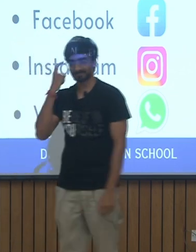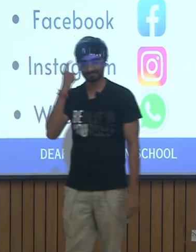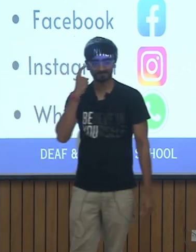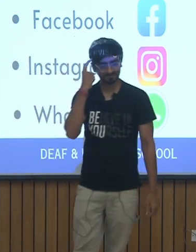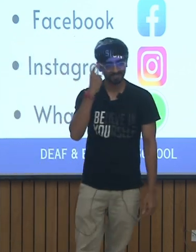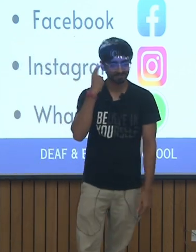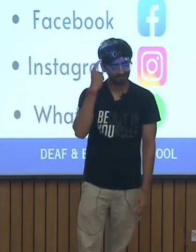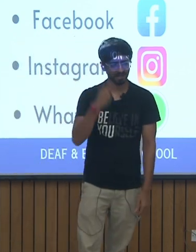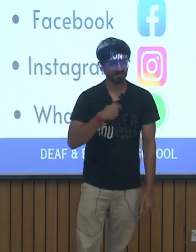थिंक.